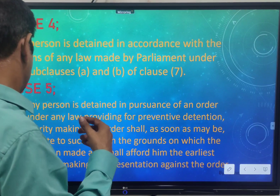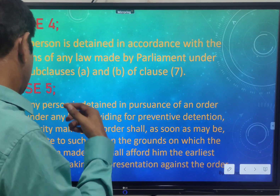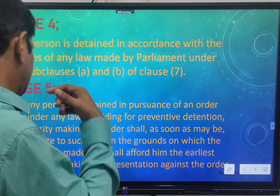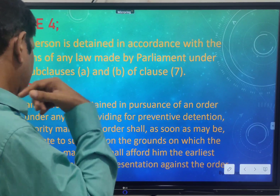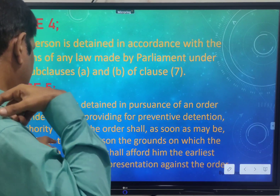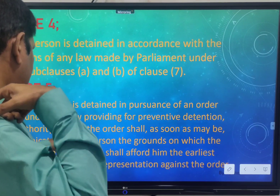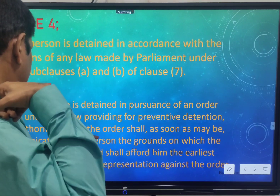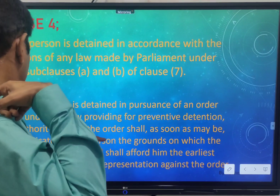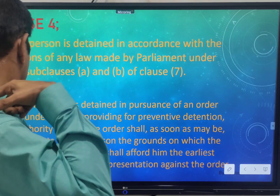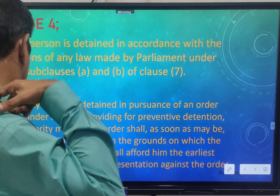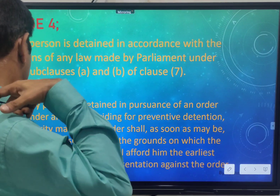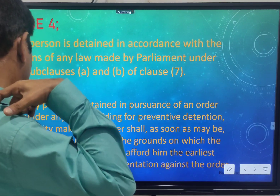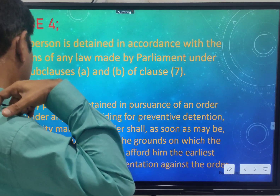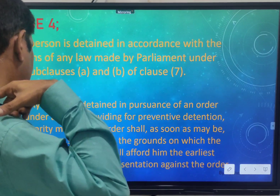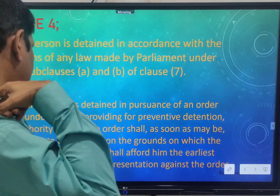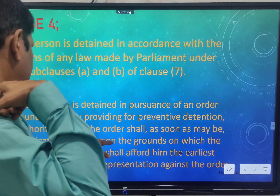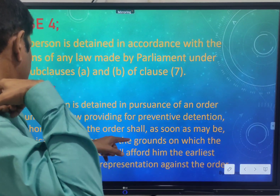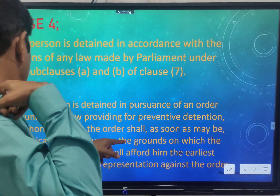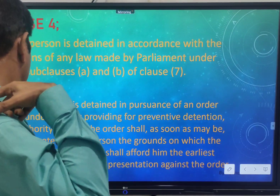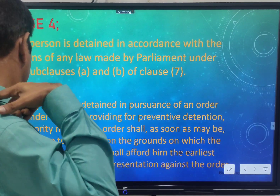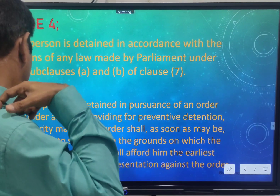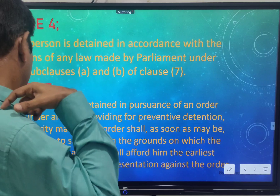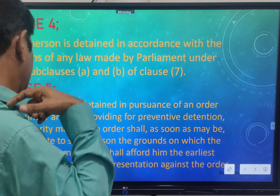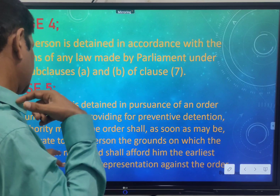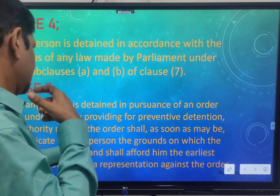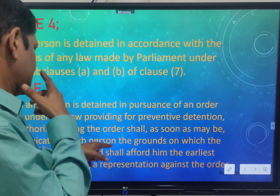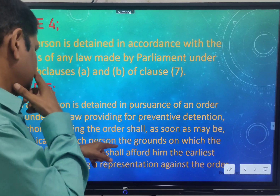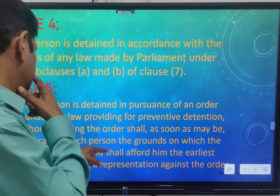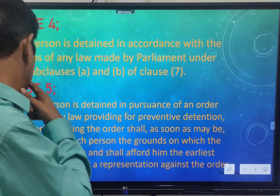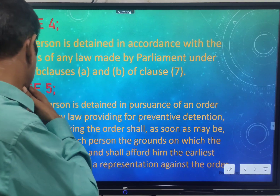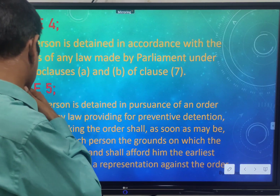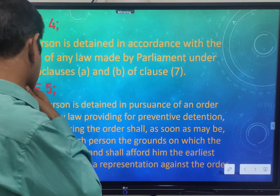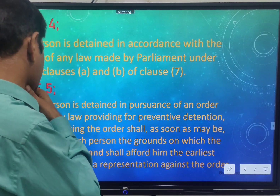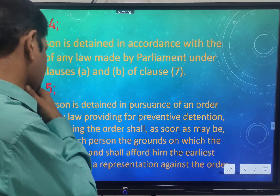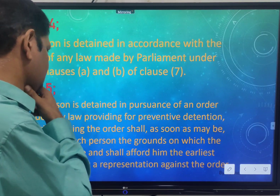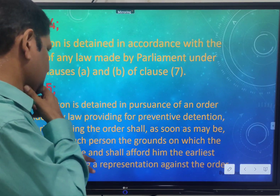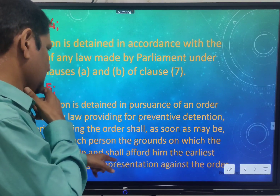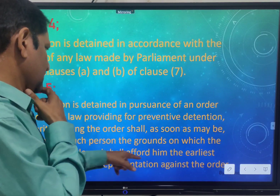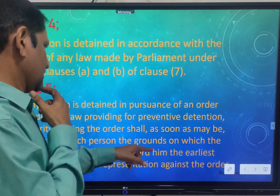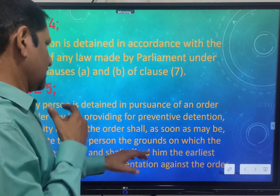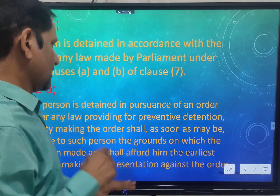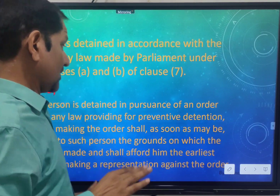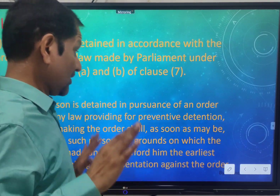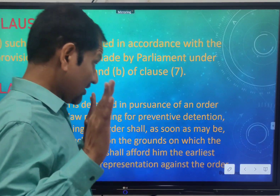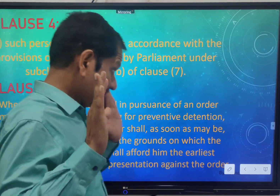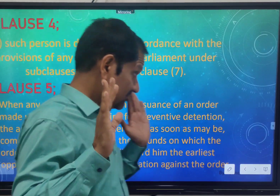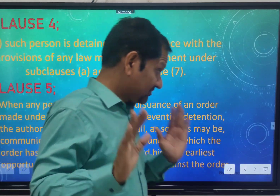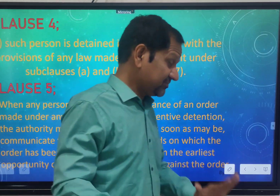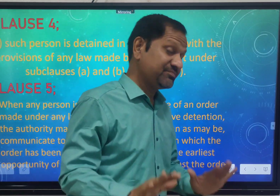को पढ़ेंगे, वेयर एनी पर्सन इज डिटेन्ड इन परसुएंस ऑफ एन ऑर्डर। तो यहाँ पर भी यही बात कही गई है